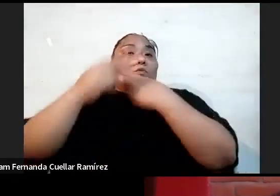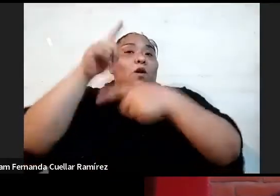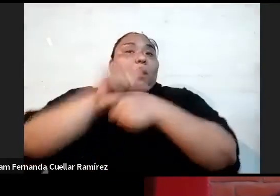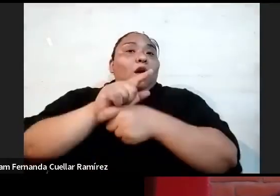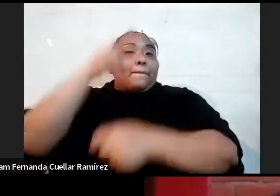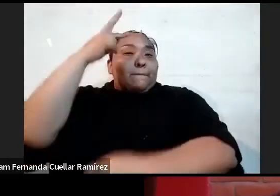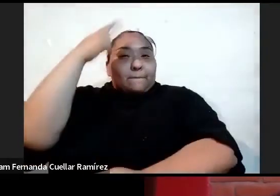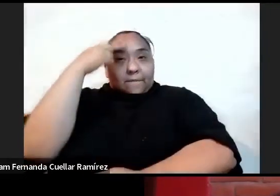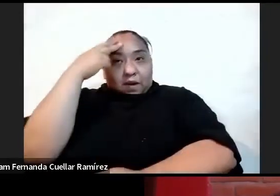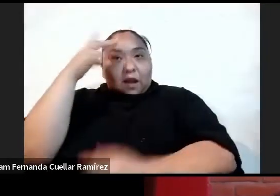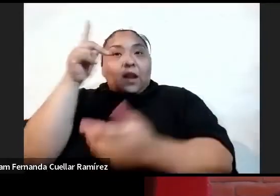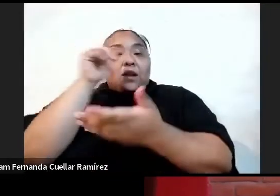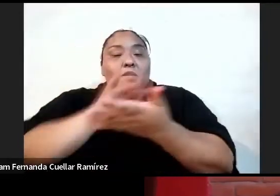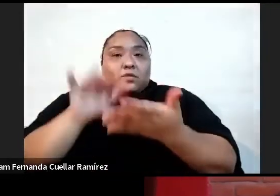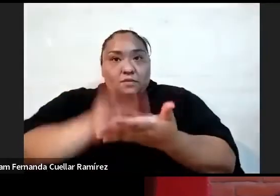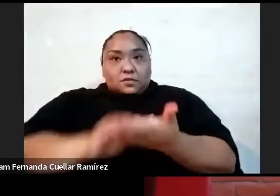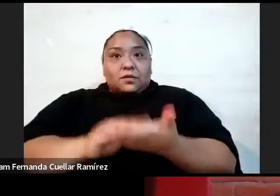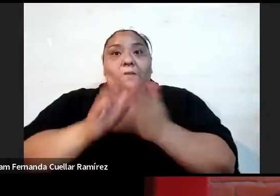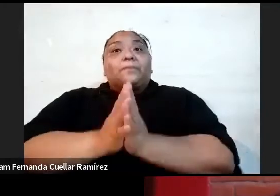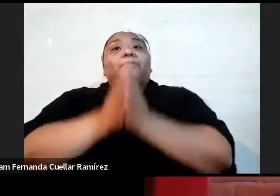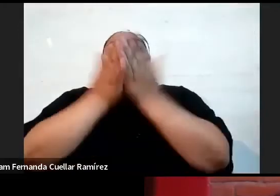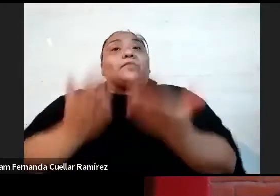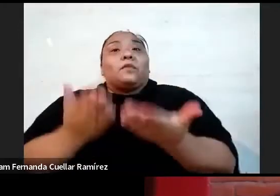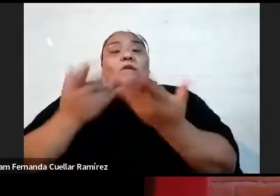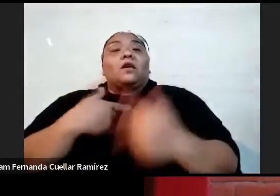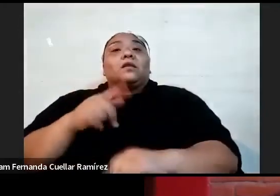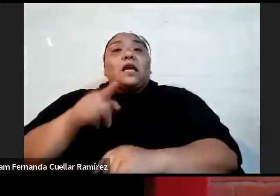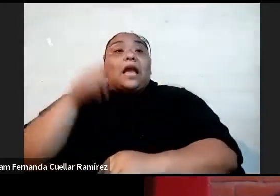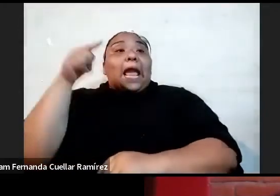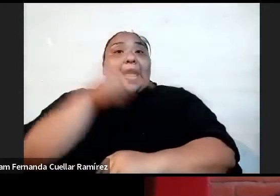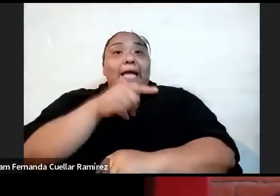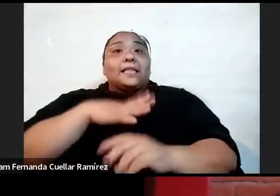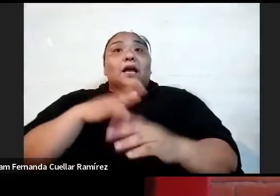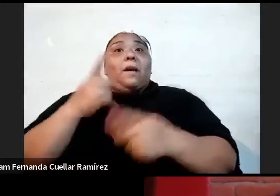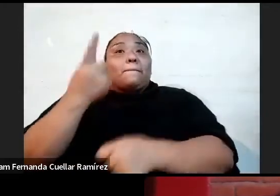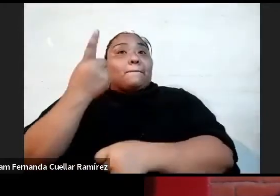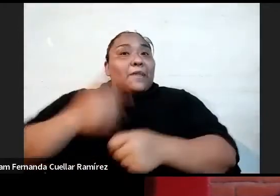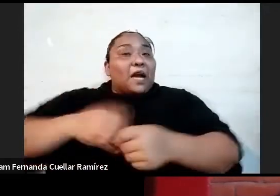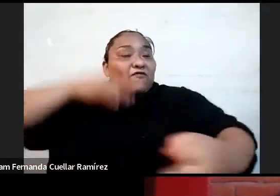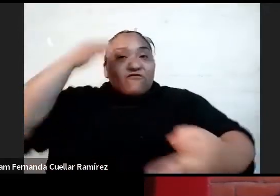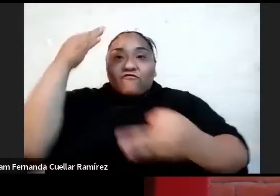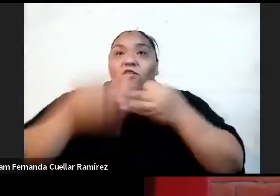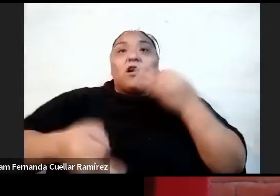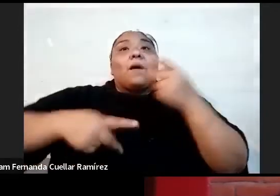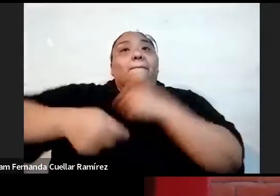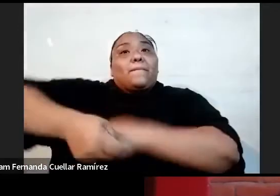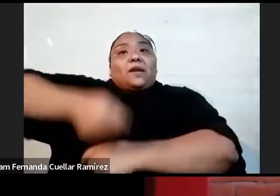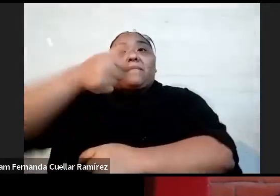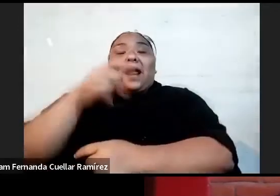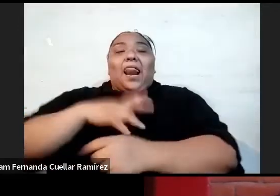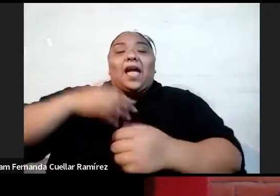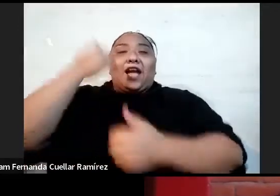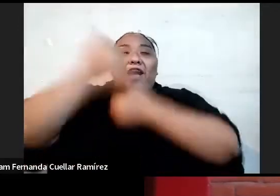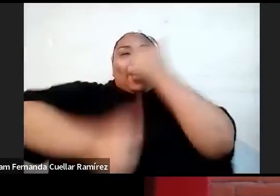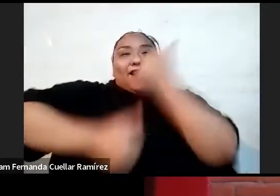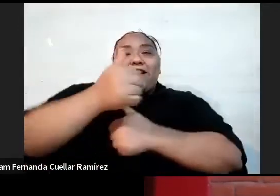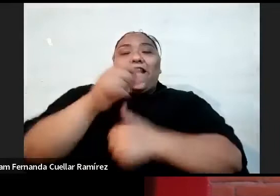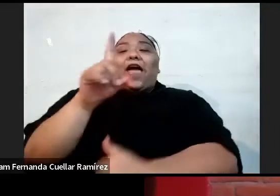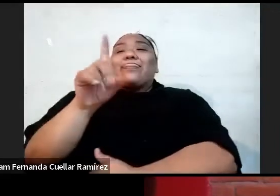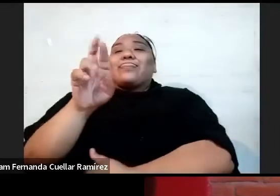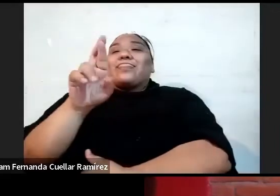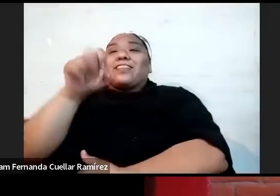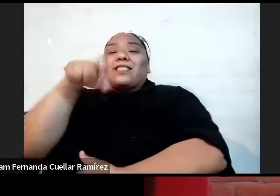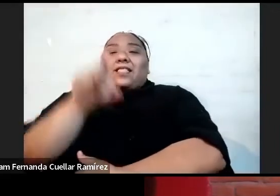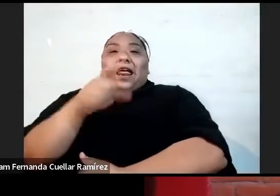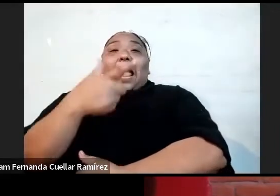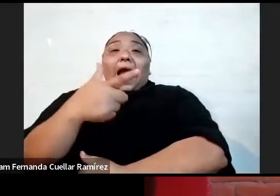Llegó a la final en la primera edición All Stars de la carrera drag de la Ciudad de México. Entonces,